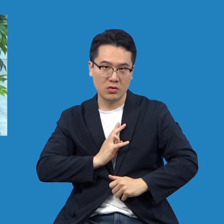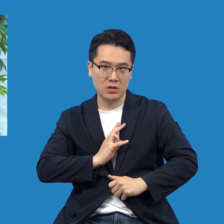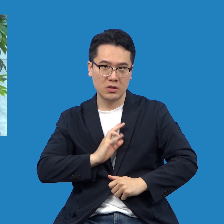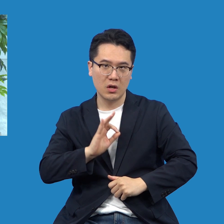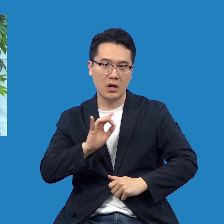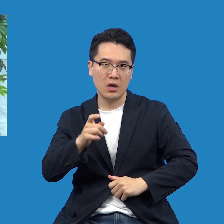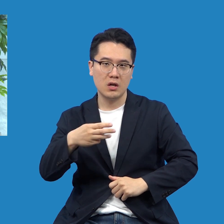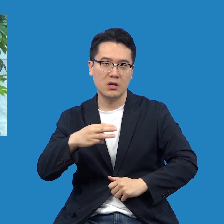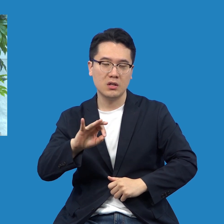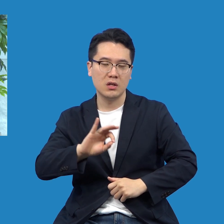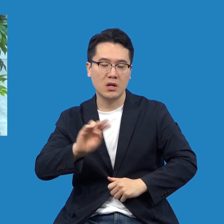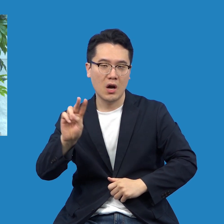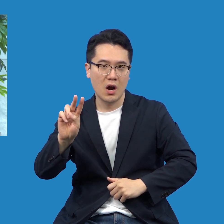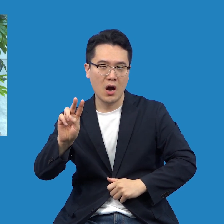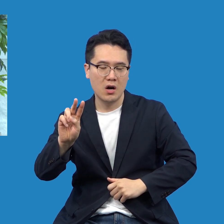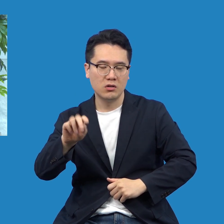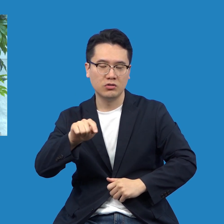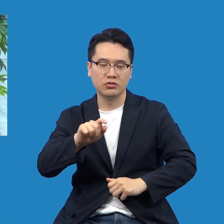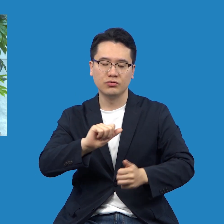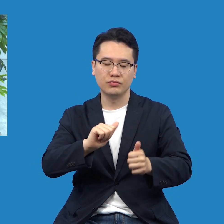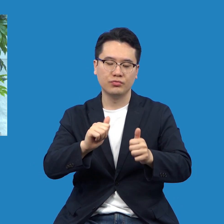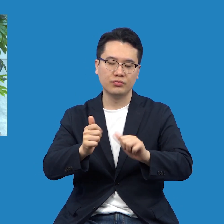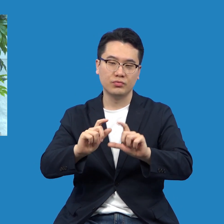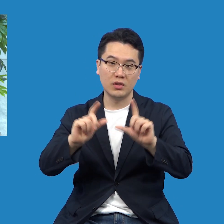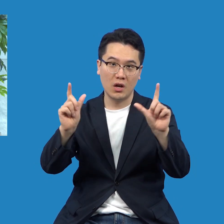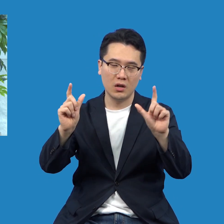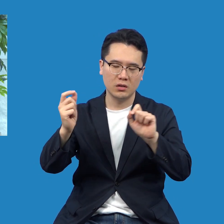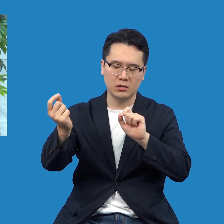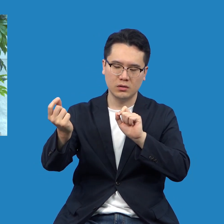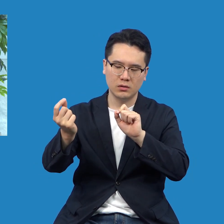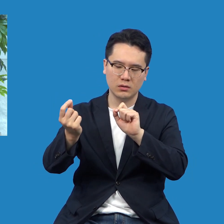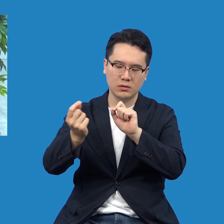날이 가까이 다가오고 있었습니다.